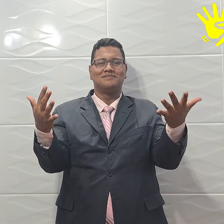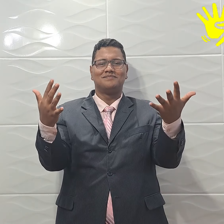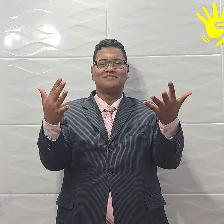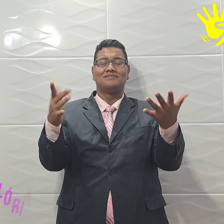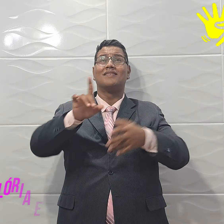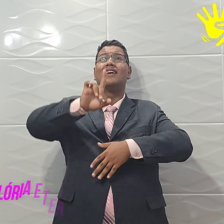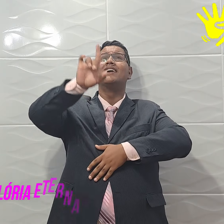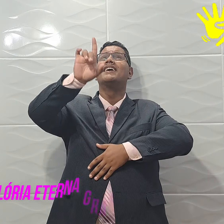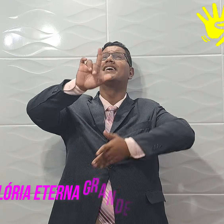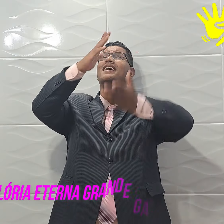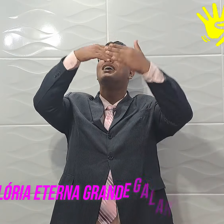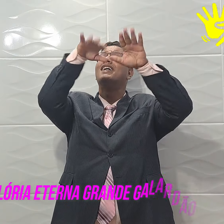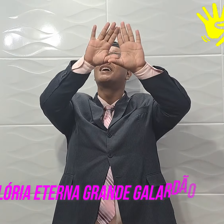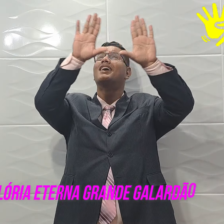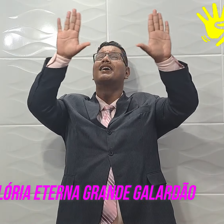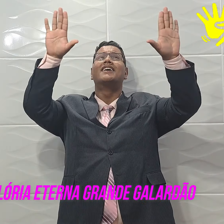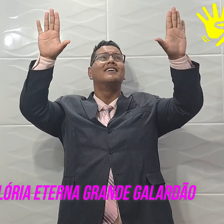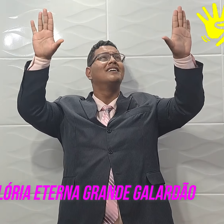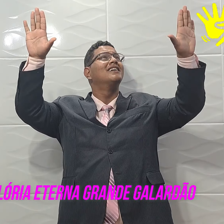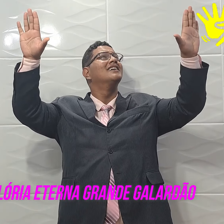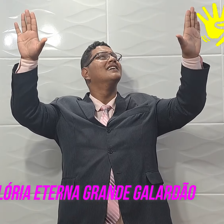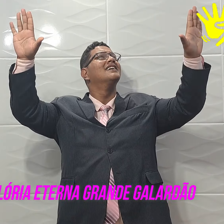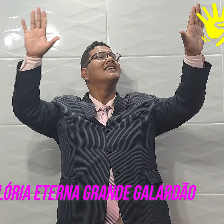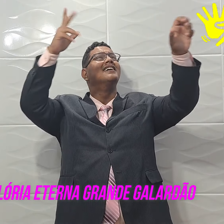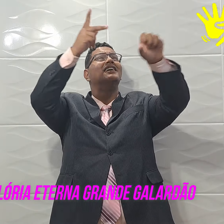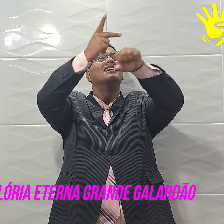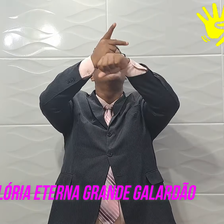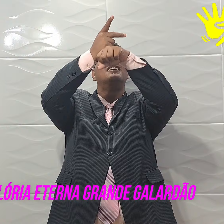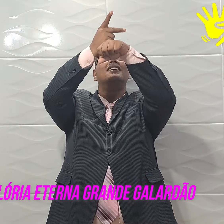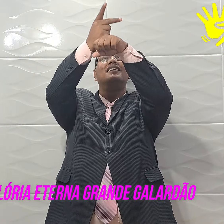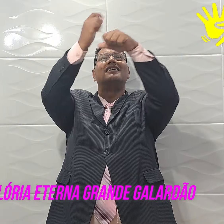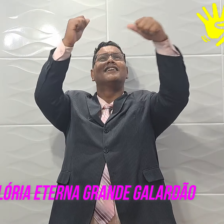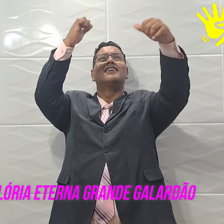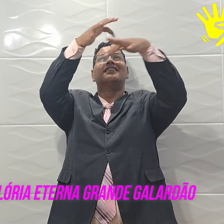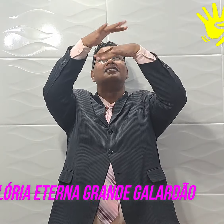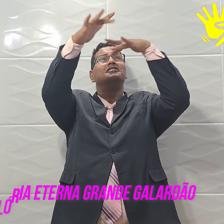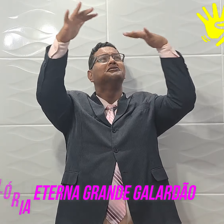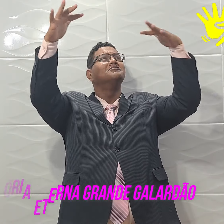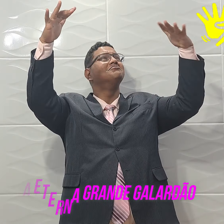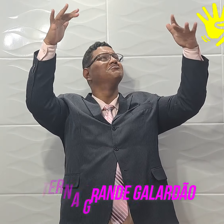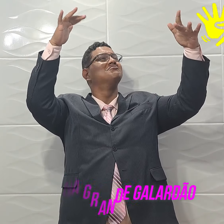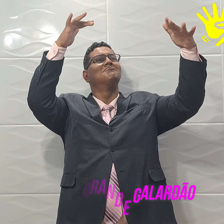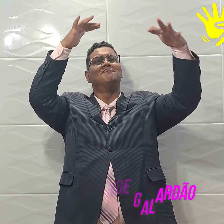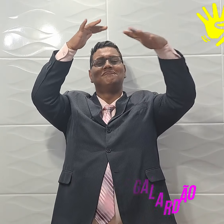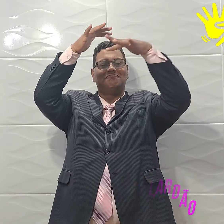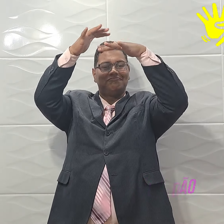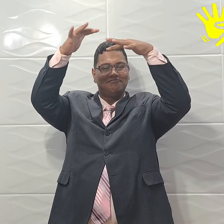E na glória eterna E na galardão